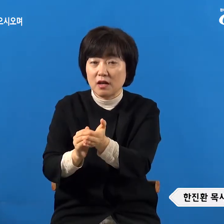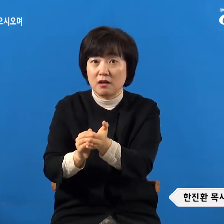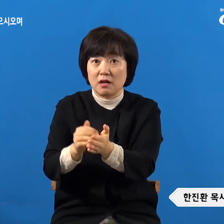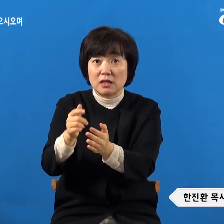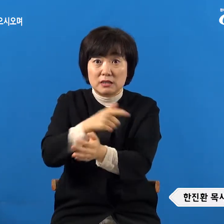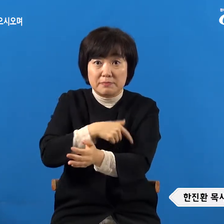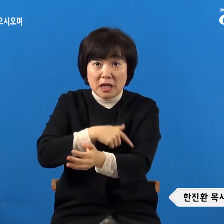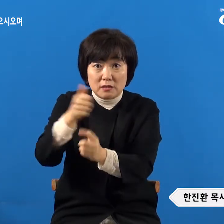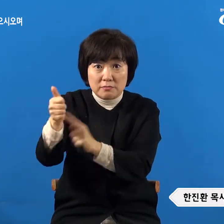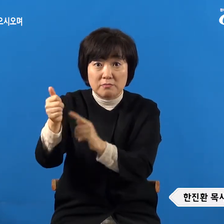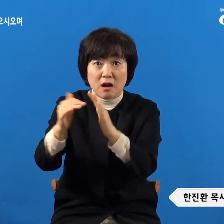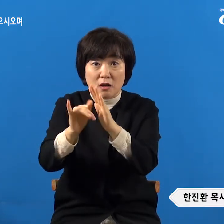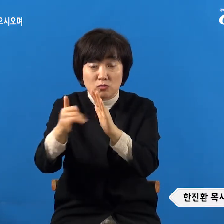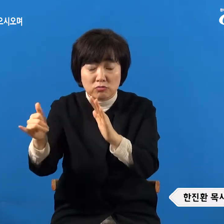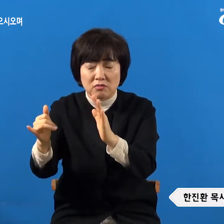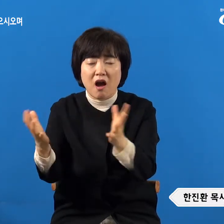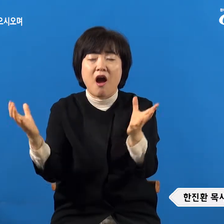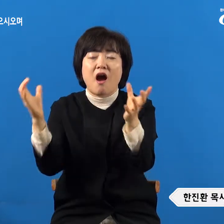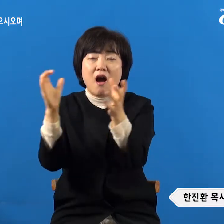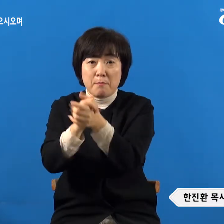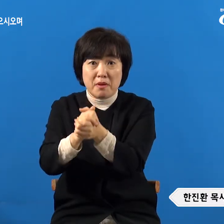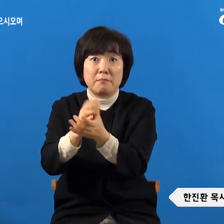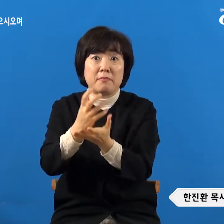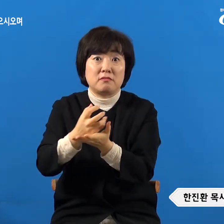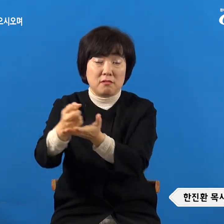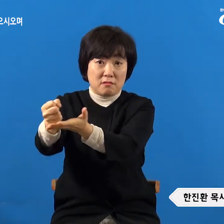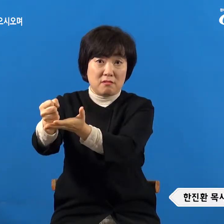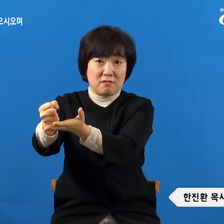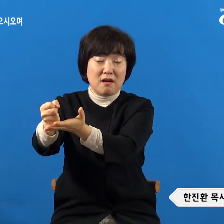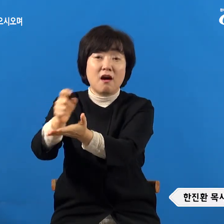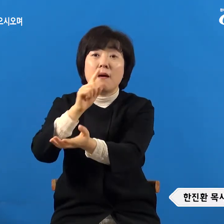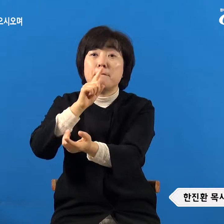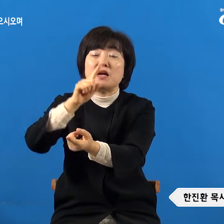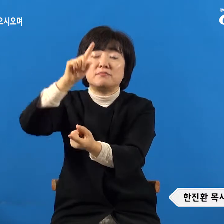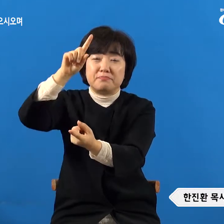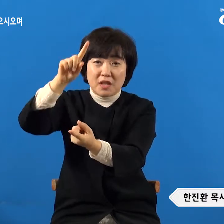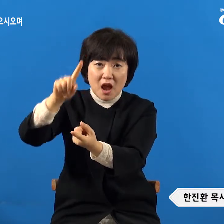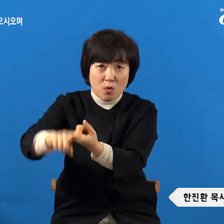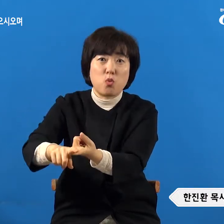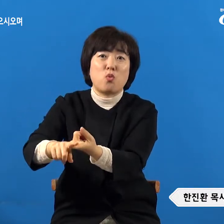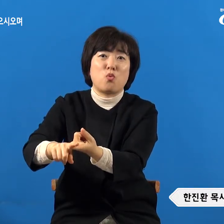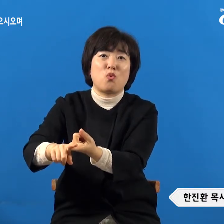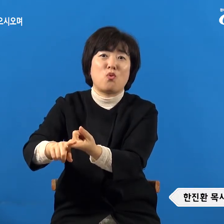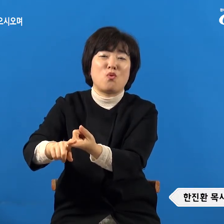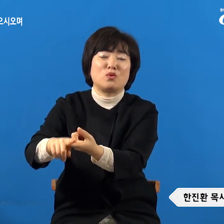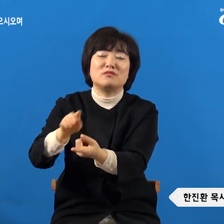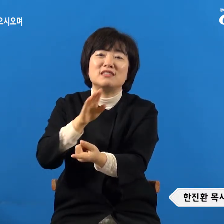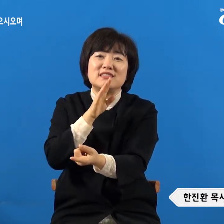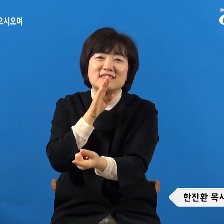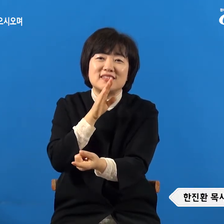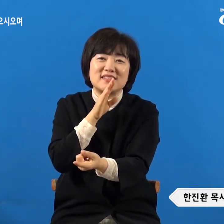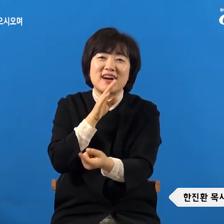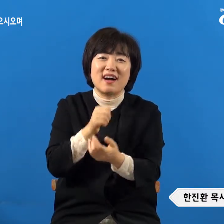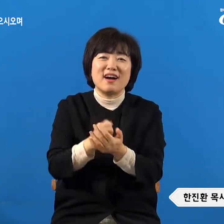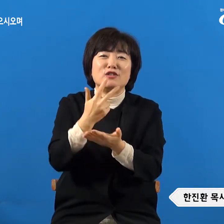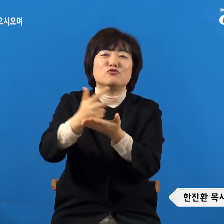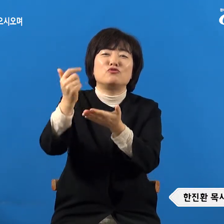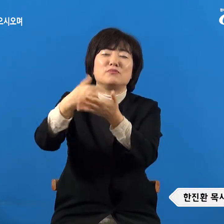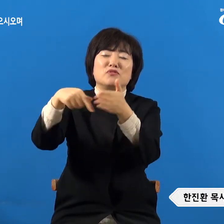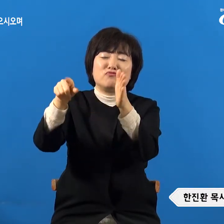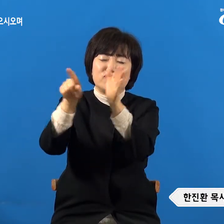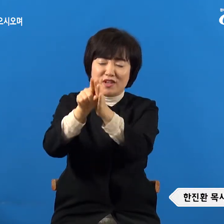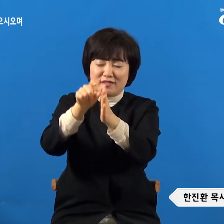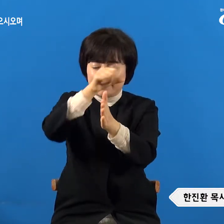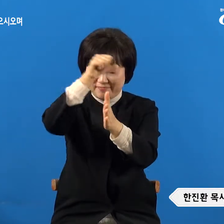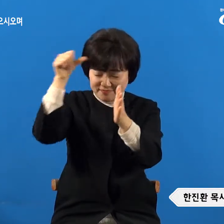말씀에 큰 은혜를 받았습니다. 그리고 그 말씀 그대로 남은 생애를 주님을 위해서